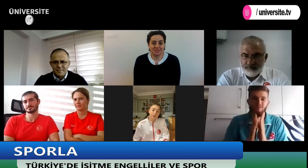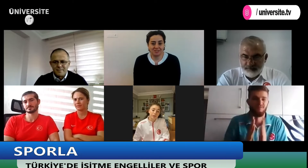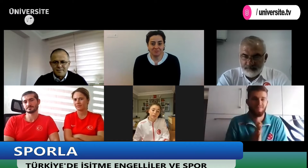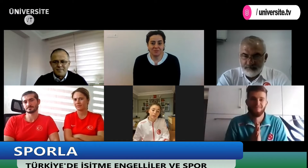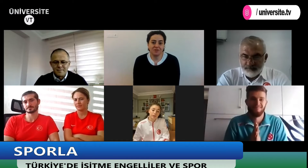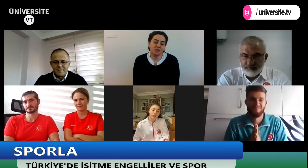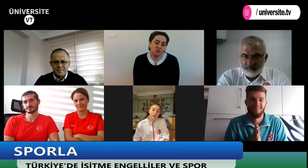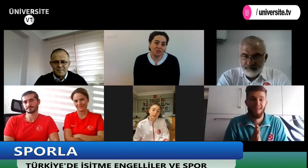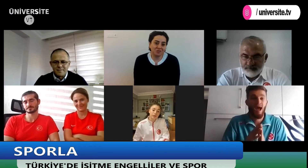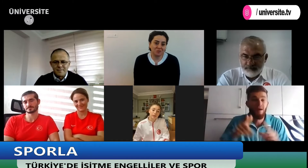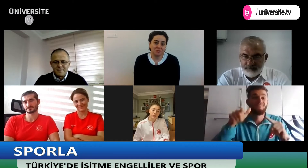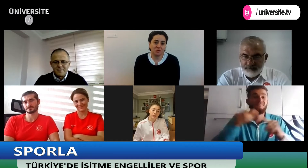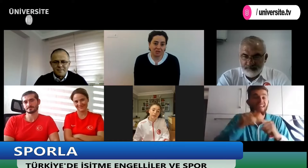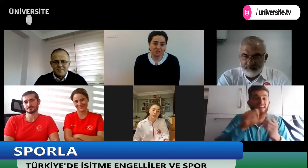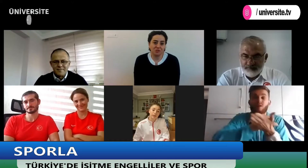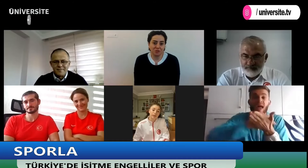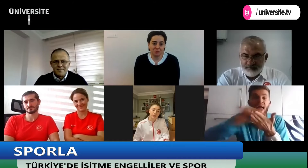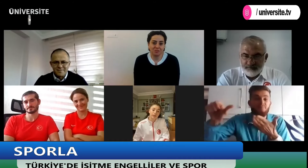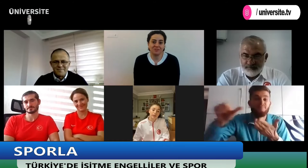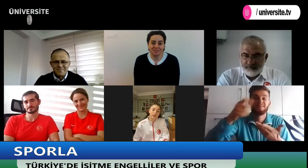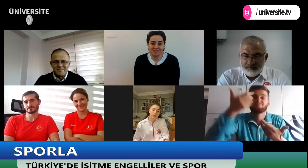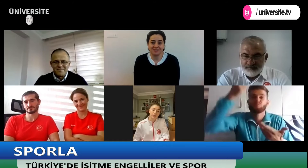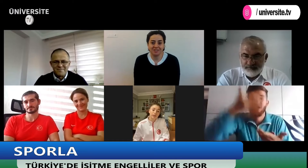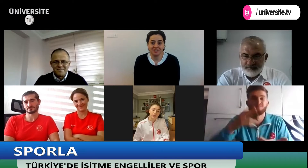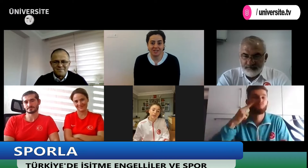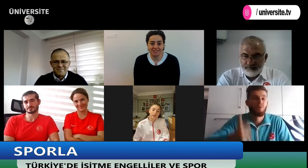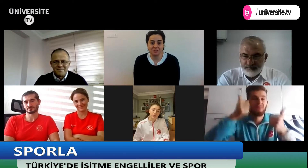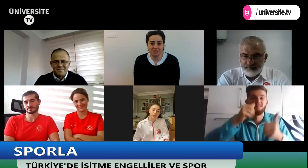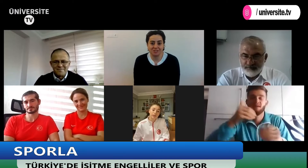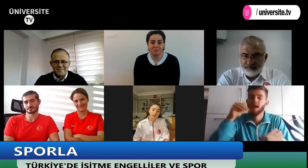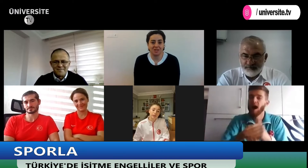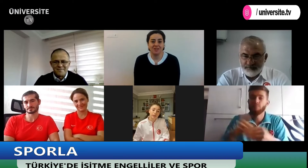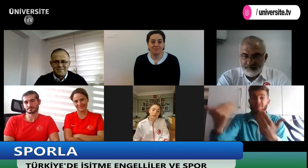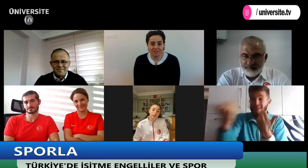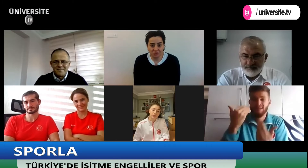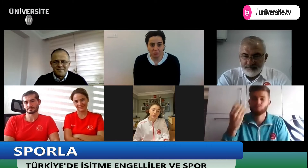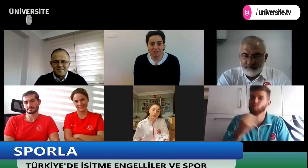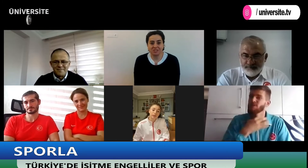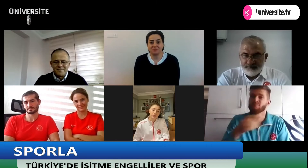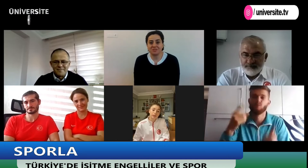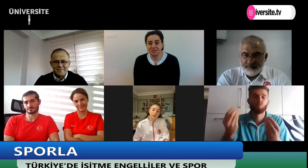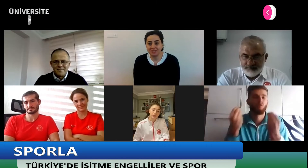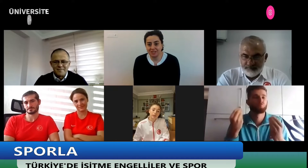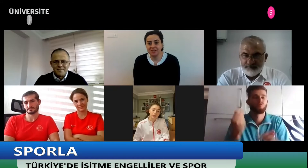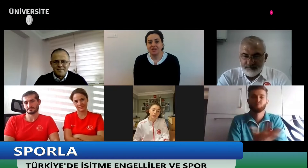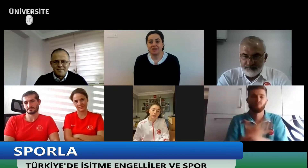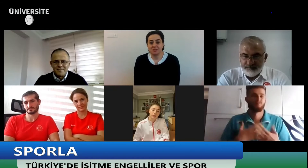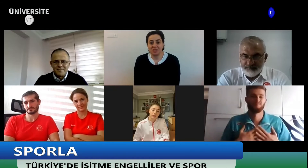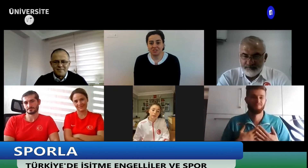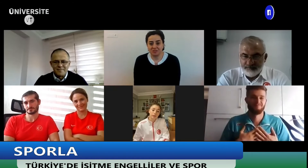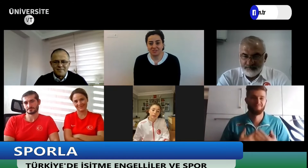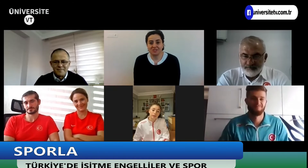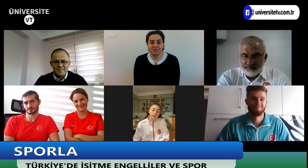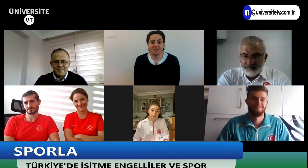hayatta hissettim. Ve şükrediyorum antrenörlerime, bana destek veren herkese, yönetime, federasyon başkanımıza, yine